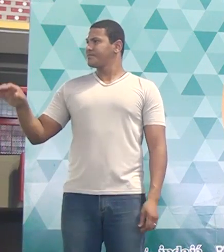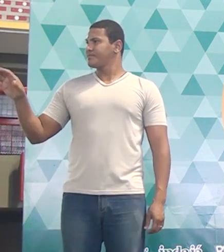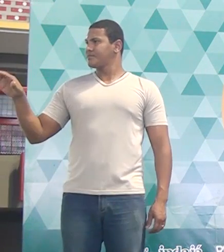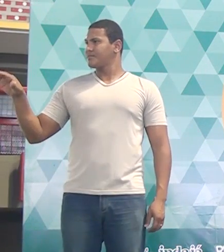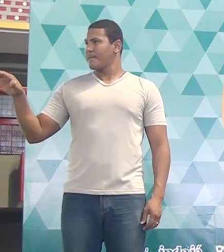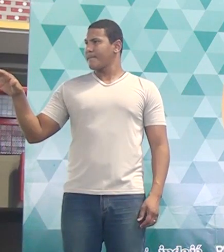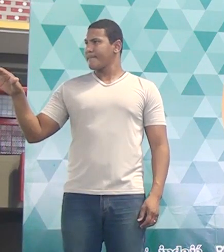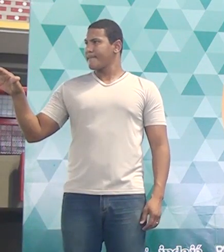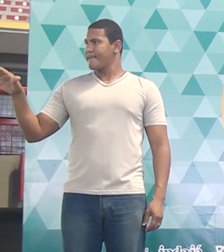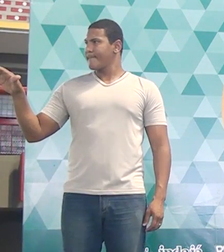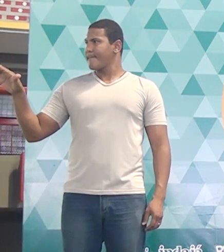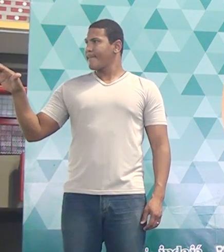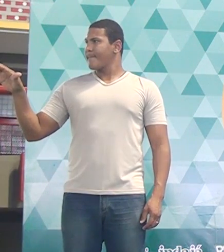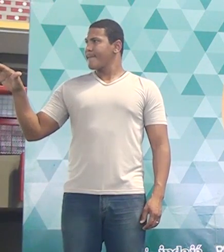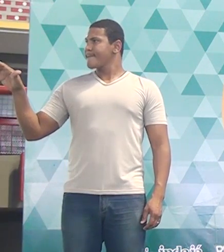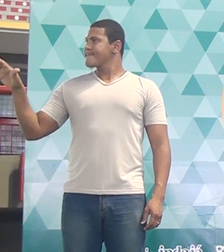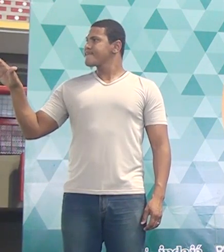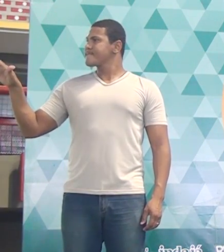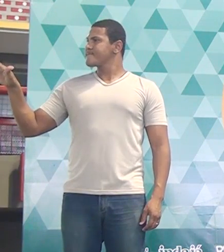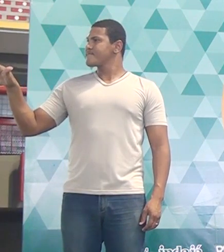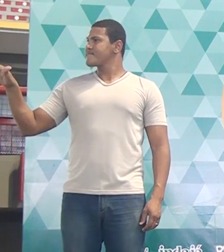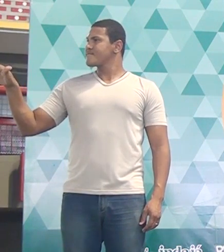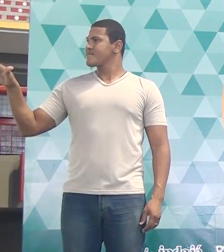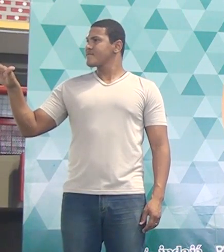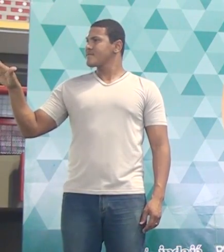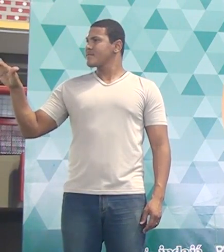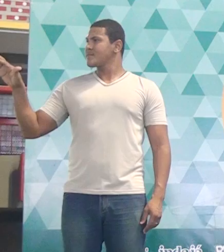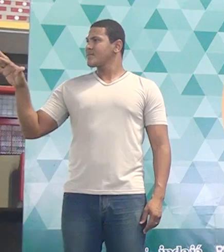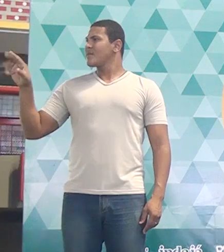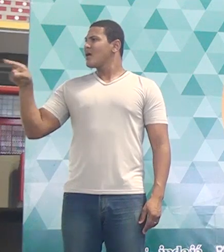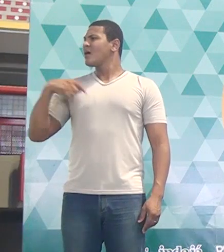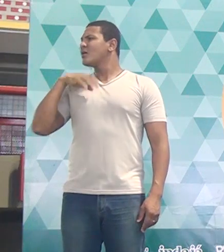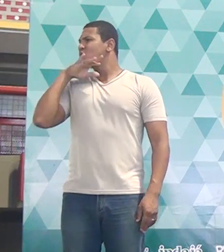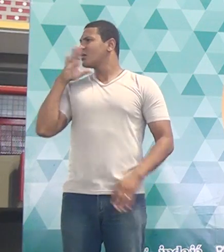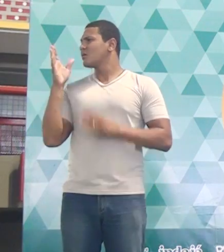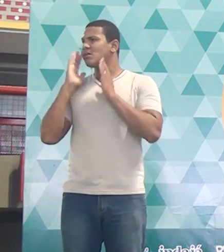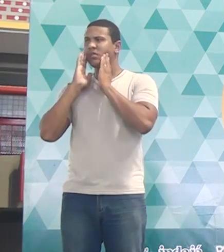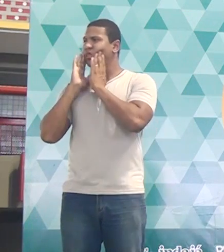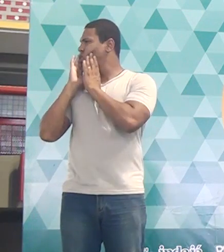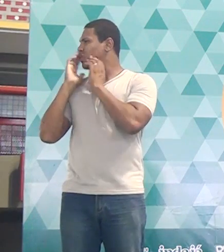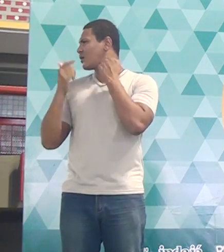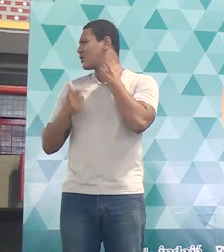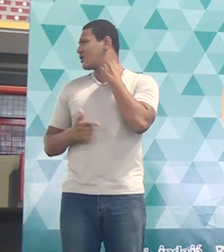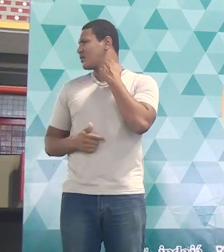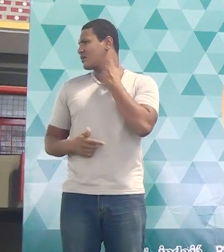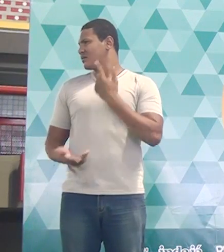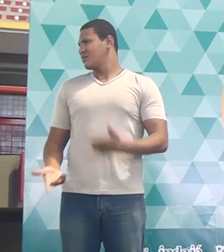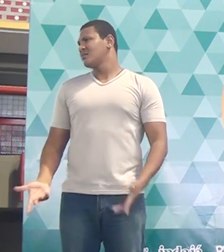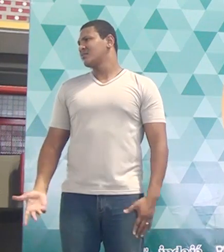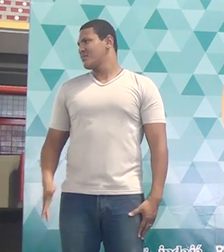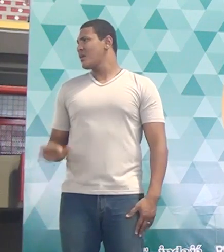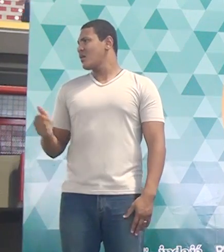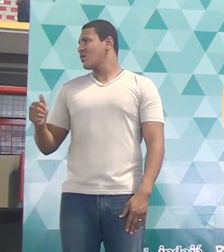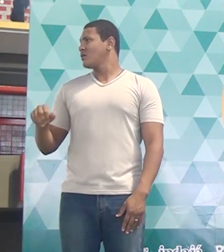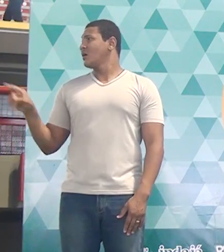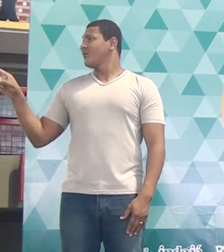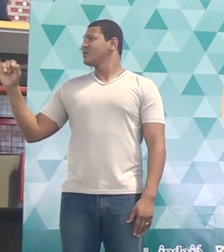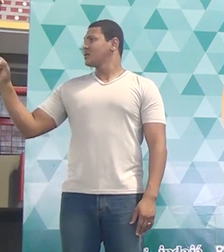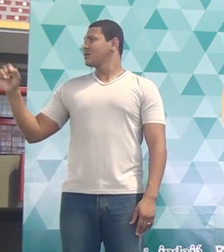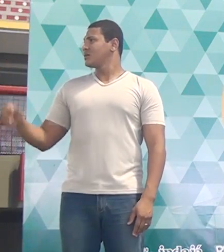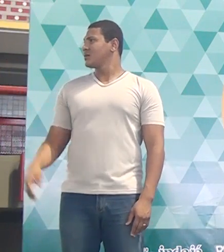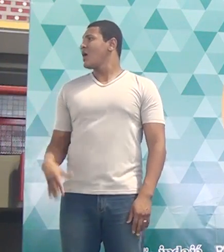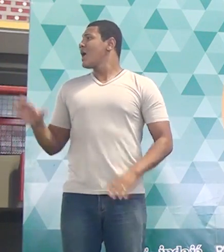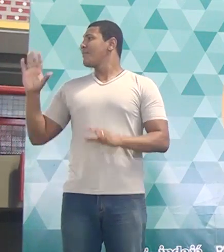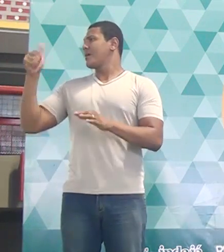e o outro com isqueiro, lá pertinho da nádega dele, né? Do bumbum dele. Aí quando ele solta o pum, o gás passa